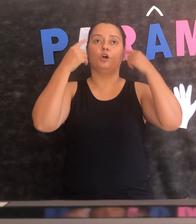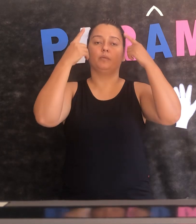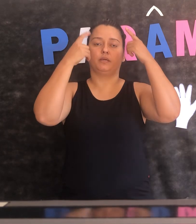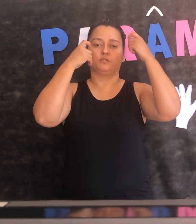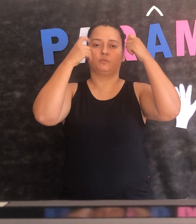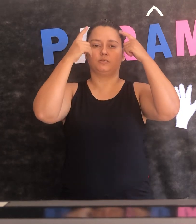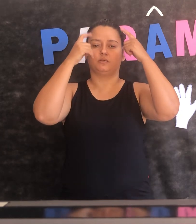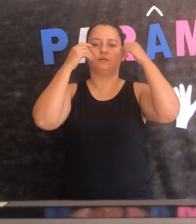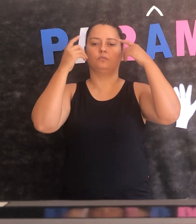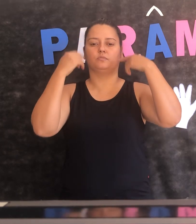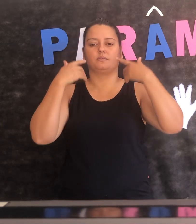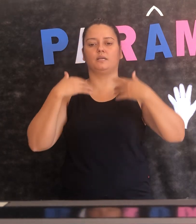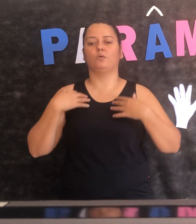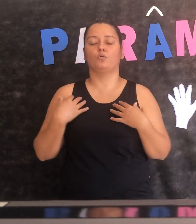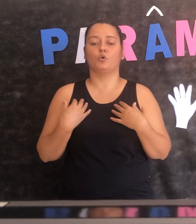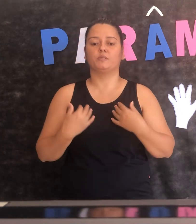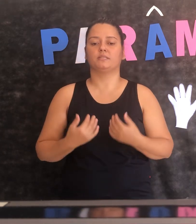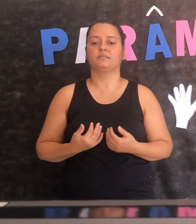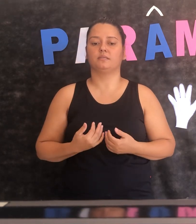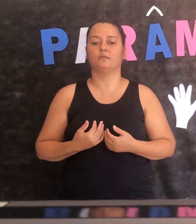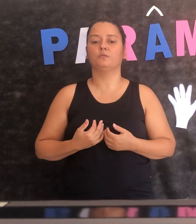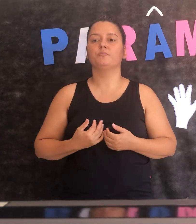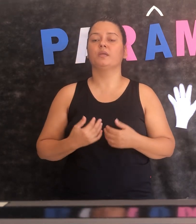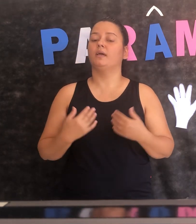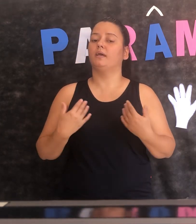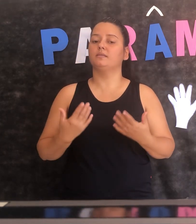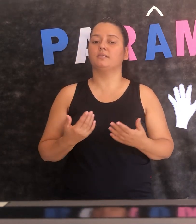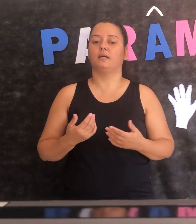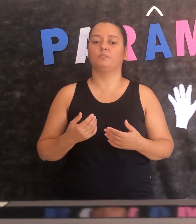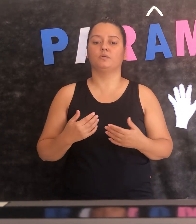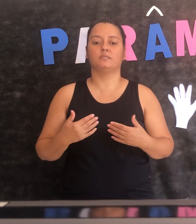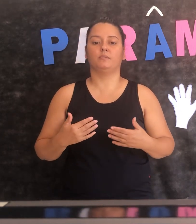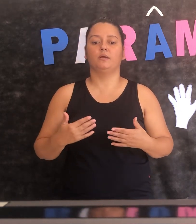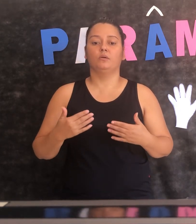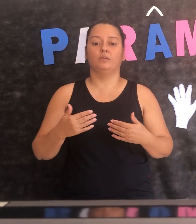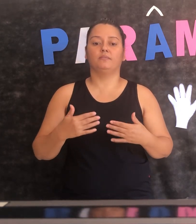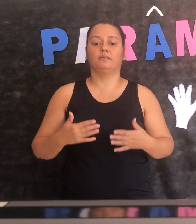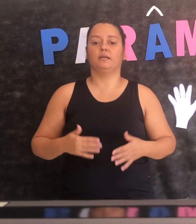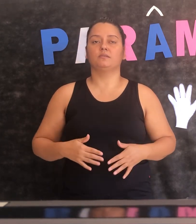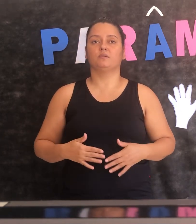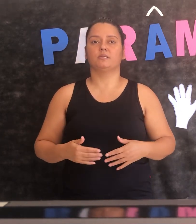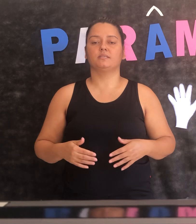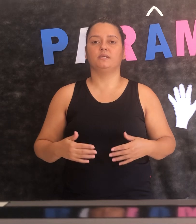que a expressão facial, o corpo está sendo realizado. Por exemplo, o levantar da sobrancelha,